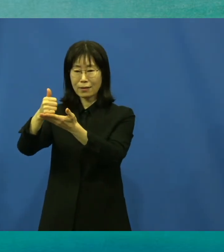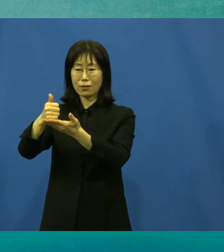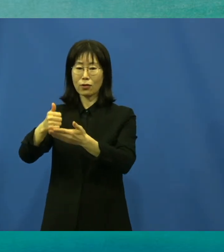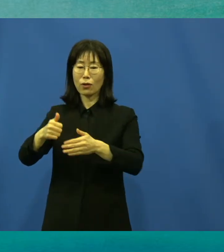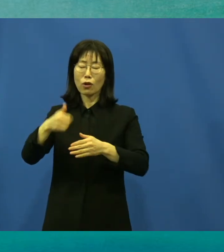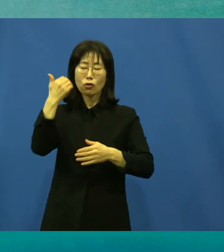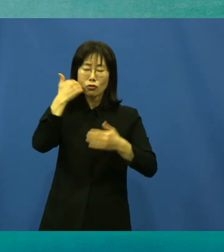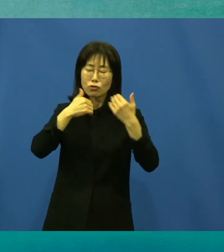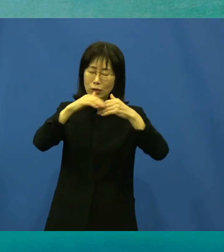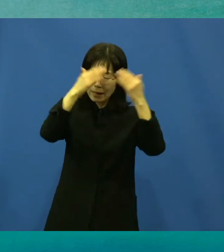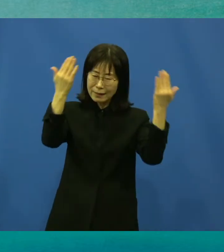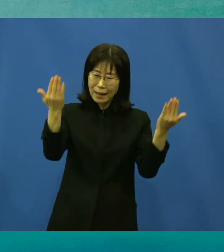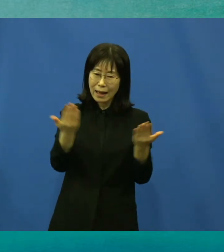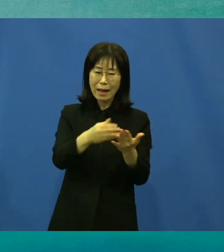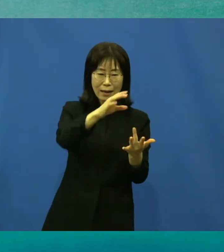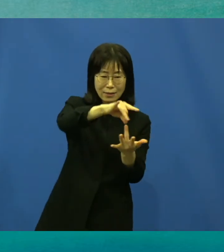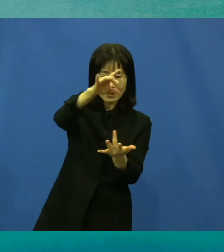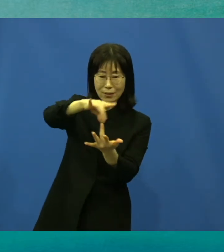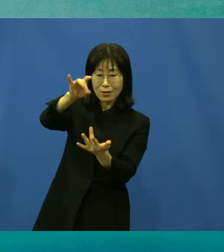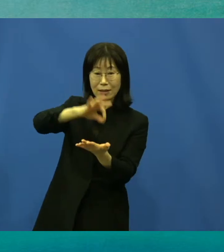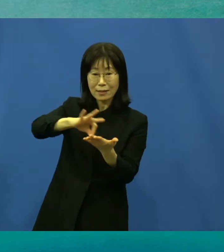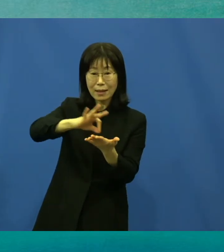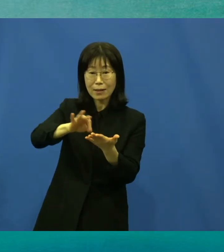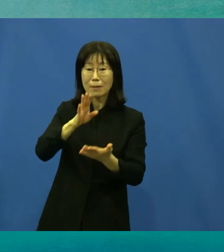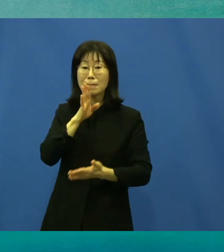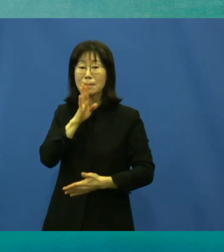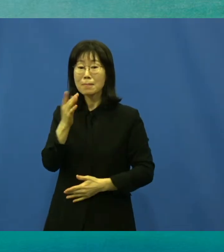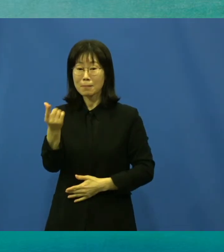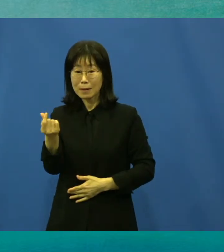없습니다. 하나님 마음대로 하셔도 됩니다.